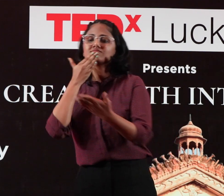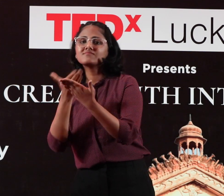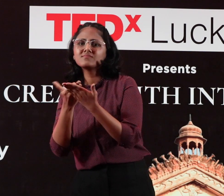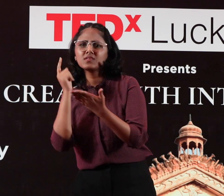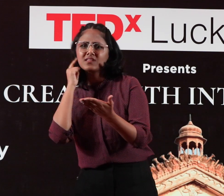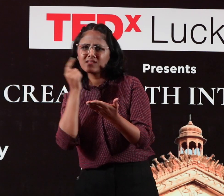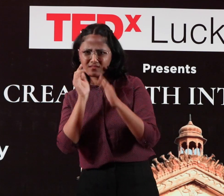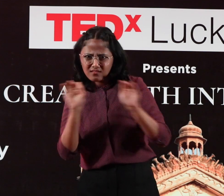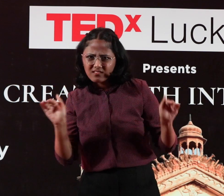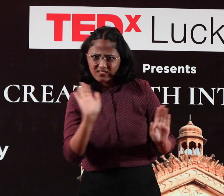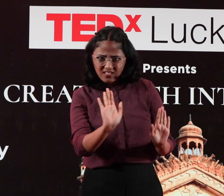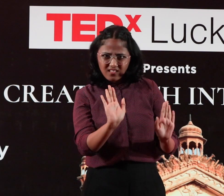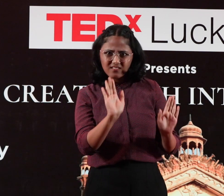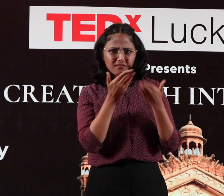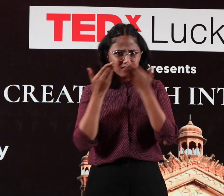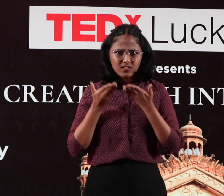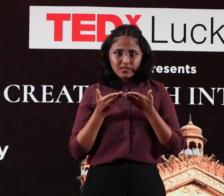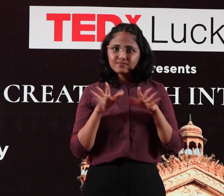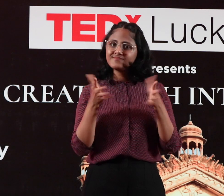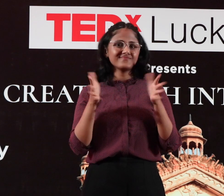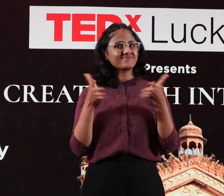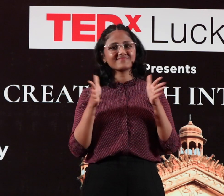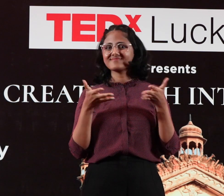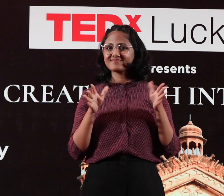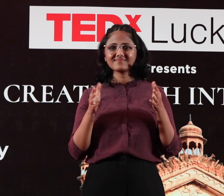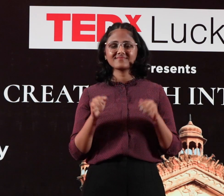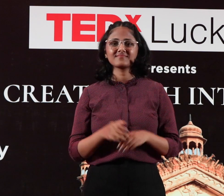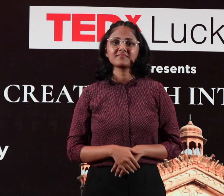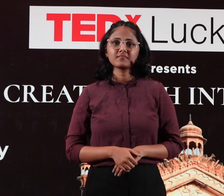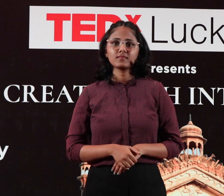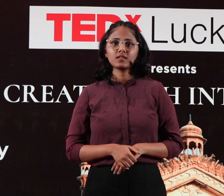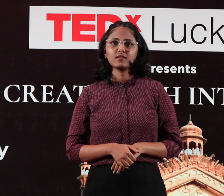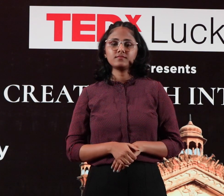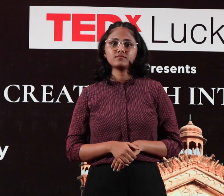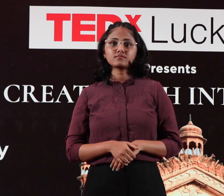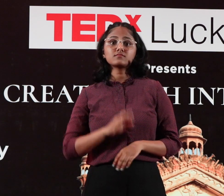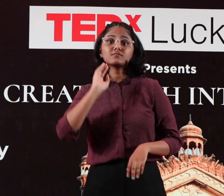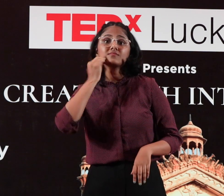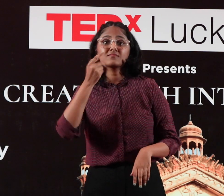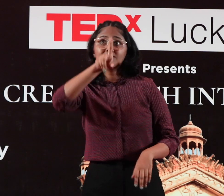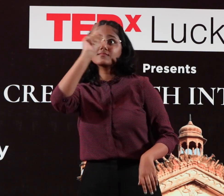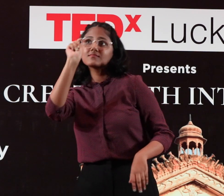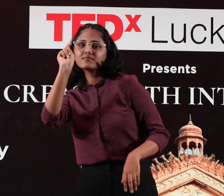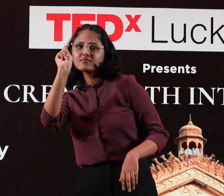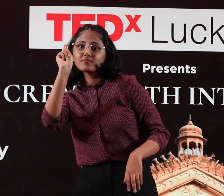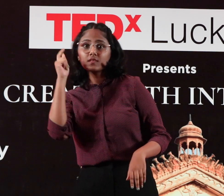नो, नहीं पढ़ रहे। एंड ये जब नौकरी की बात आती है, तो ये बच्चे हमारे जैसी कंपनियों में काम नहीं कर पा